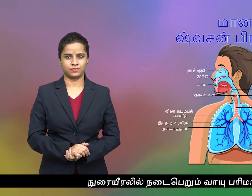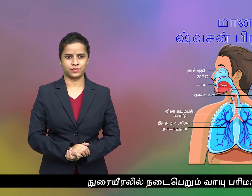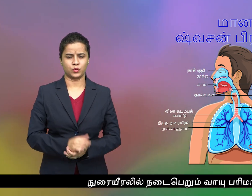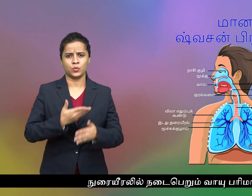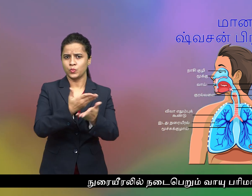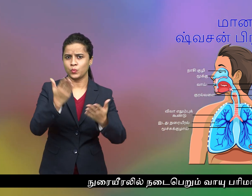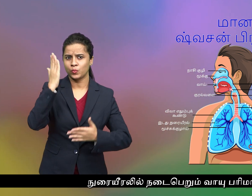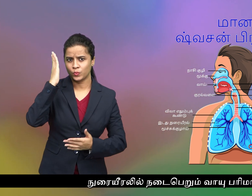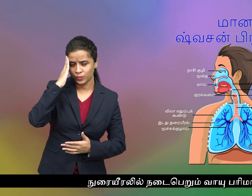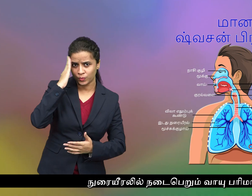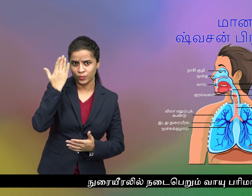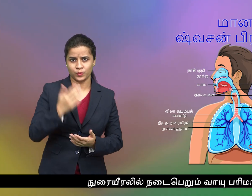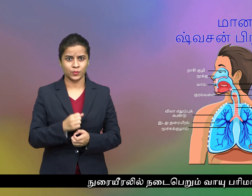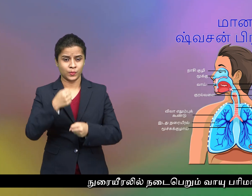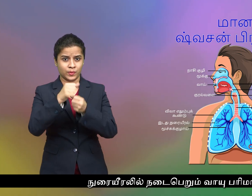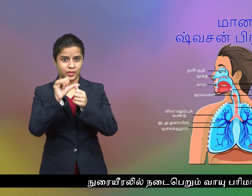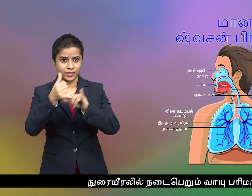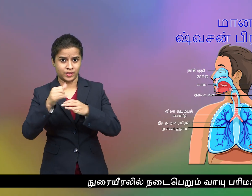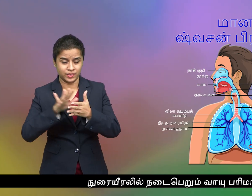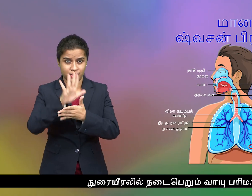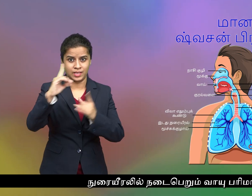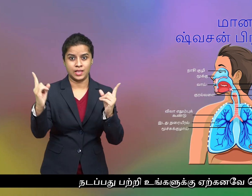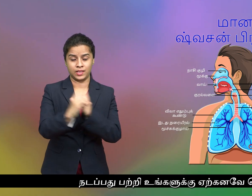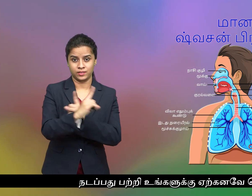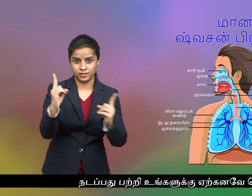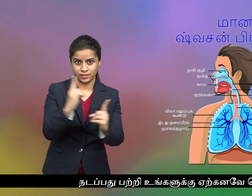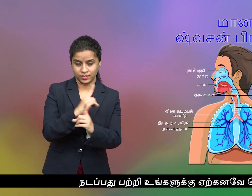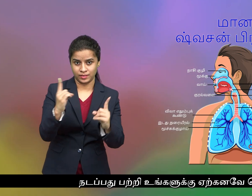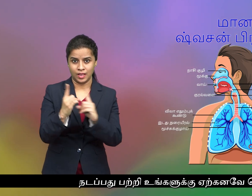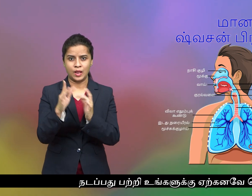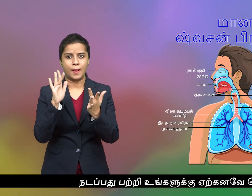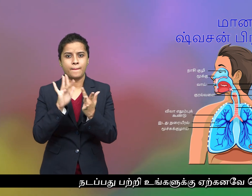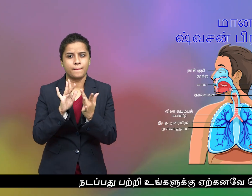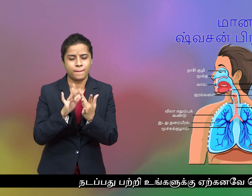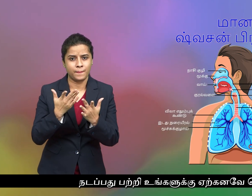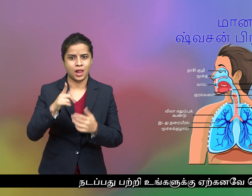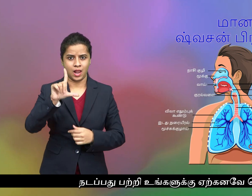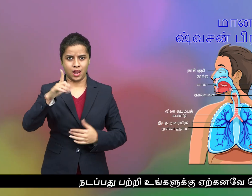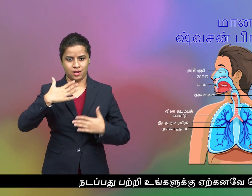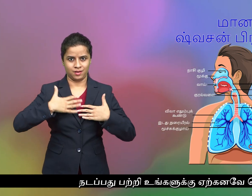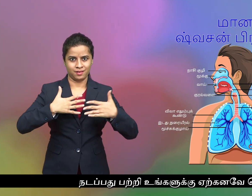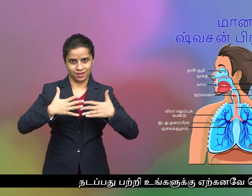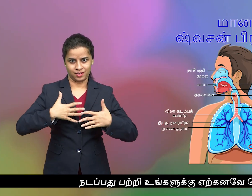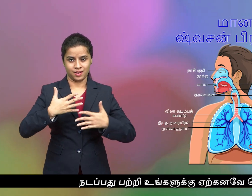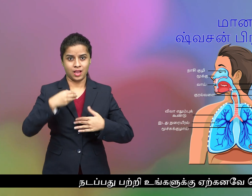நுரையீரலில் நடைபெறும் வாயு பரிமாற்றம் நடப்பது பற்றி உங்களுக்கு ஏற்கனவே தெரியும்.